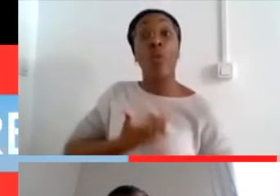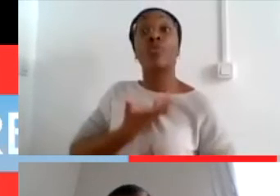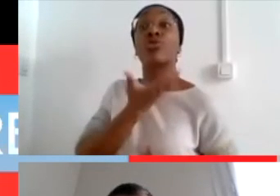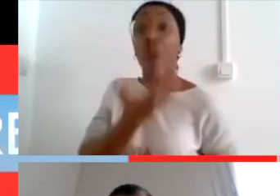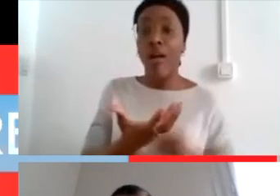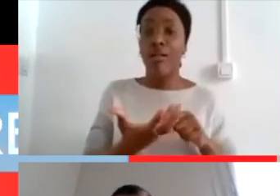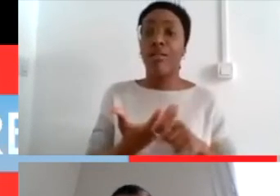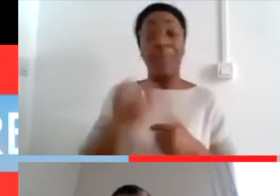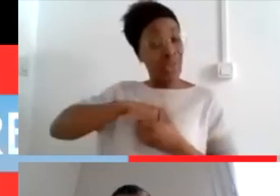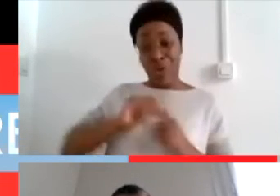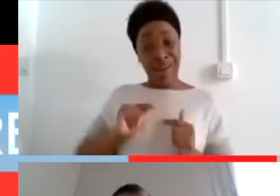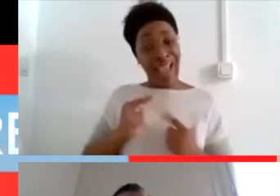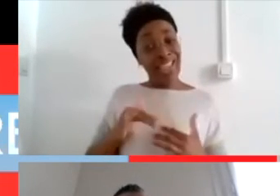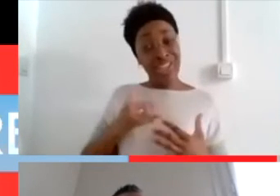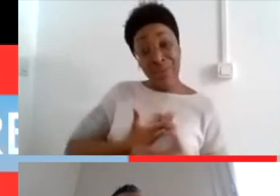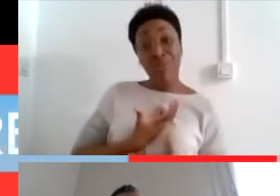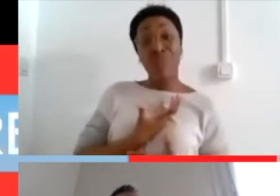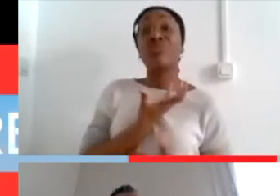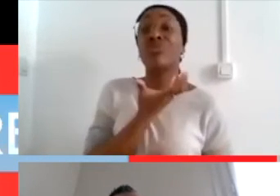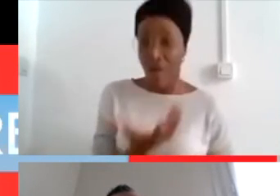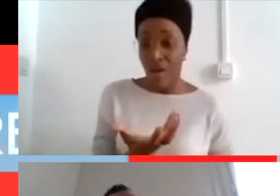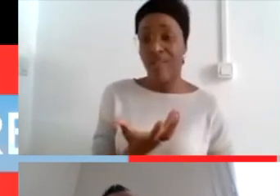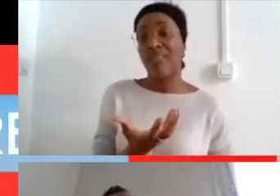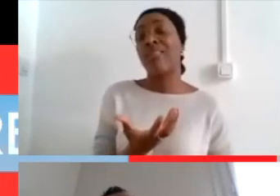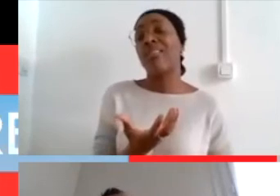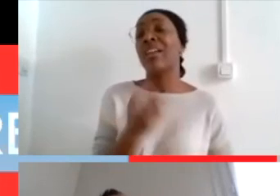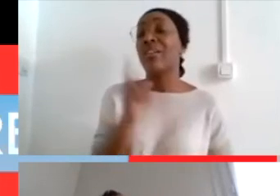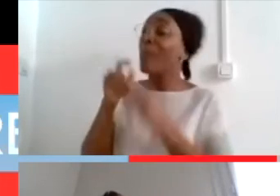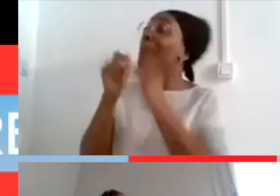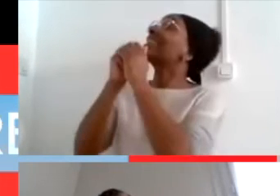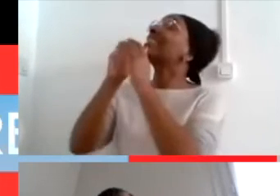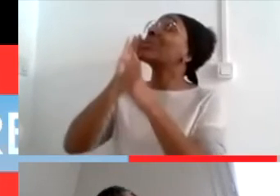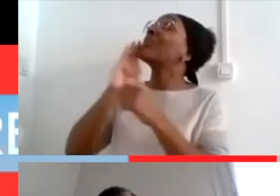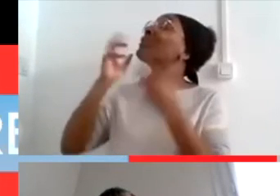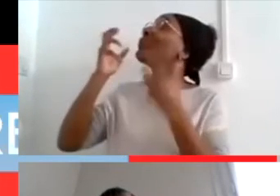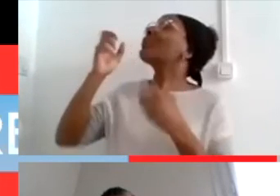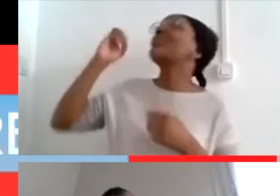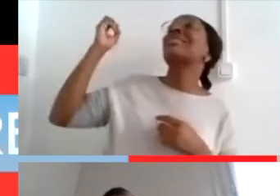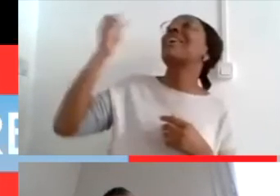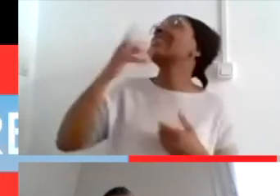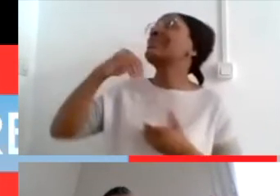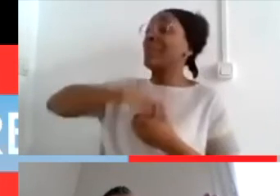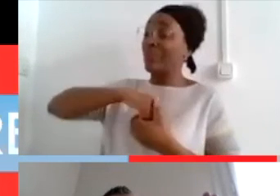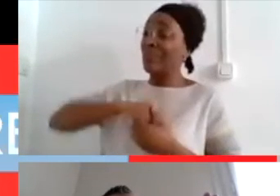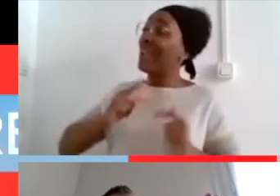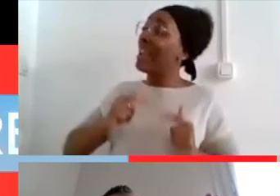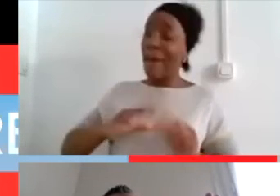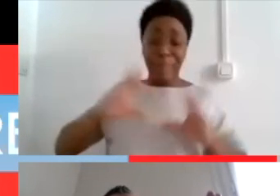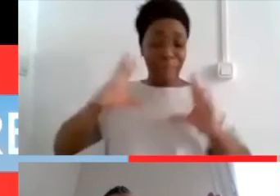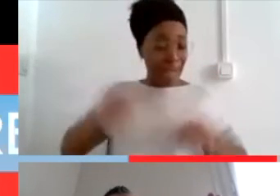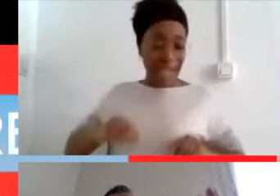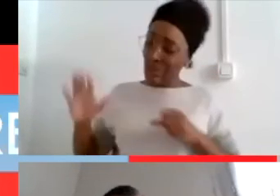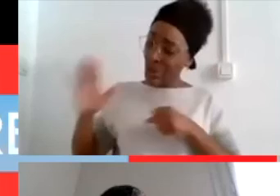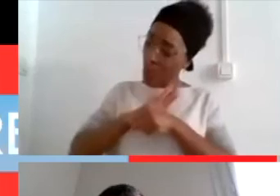Saint-Esprit l'a mis en toi. Mais prie plutôt en disant: «Seigneur, que ce fruit-là prenne toute sa place et que, bien, les